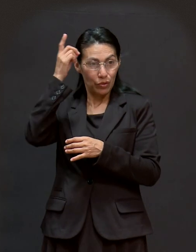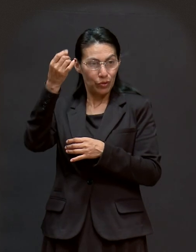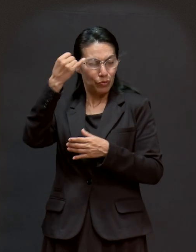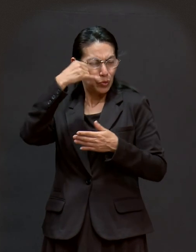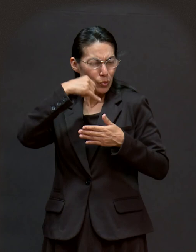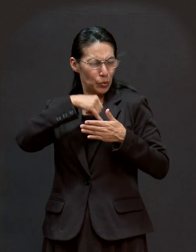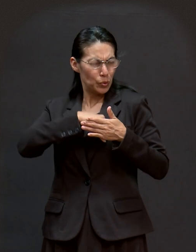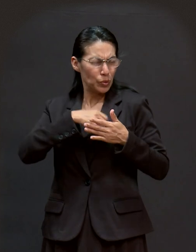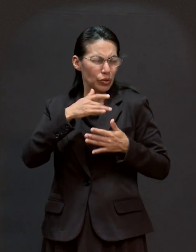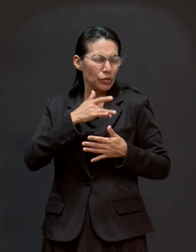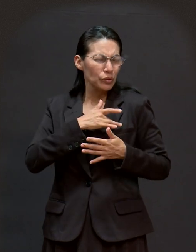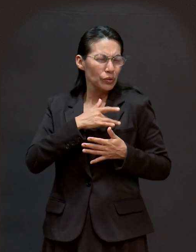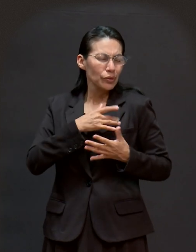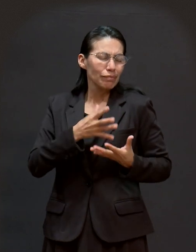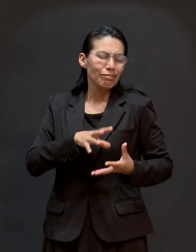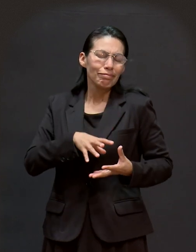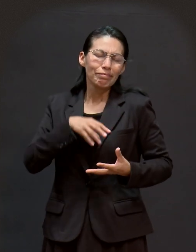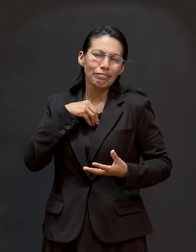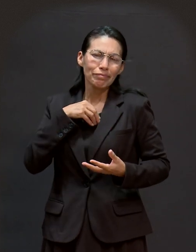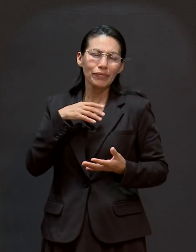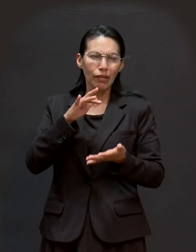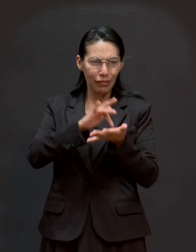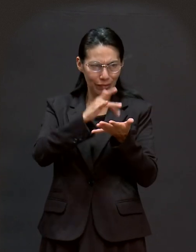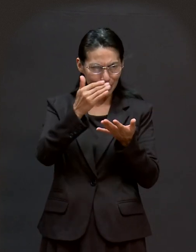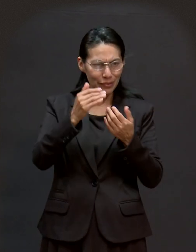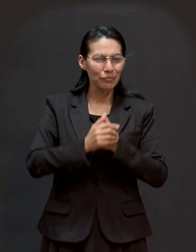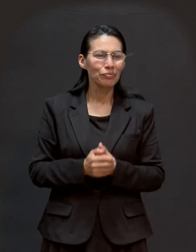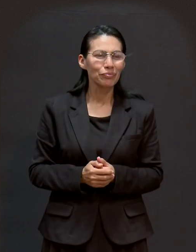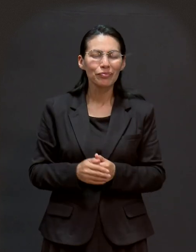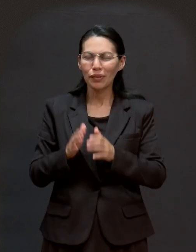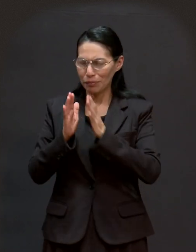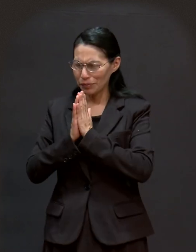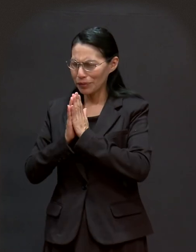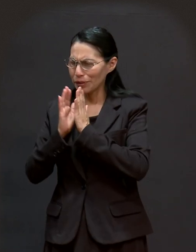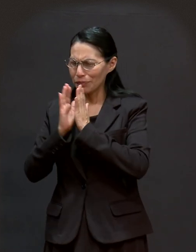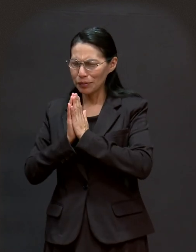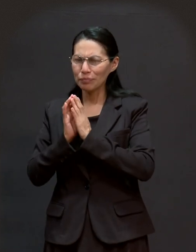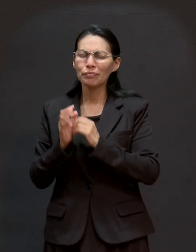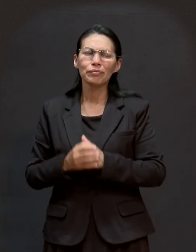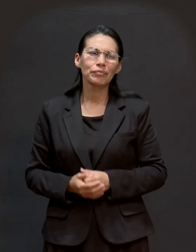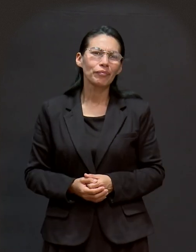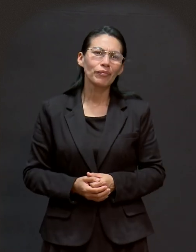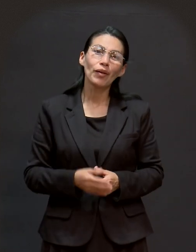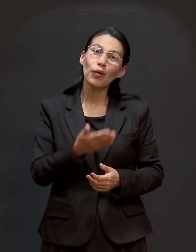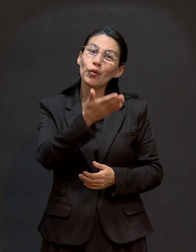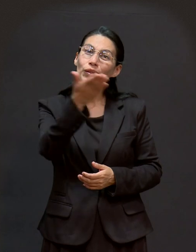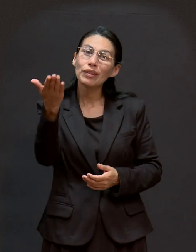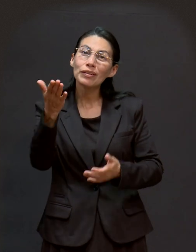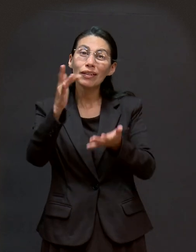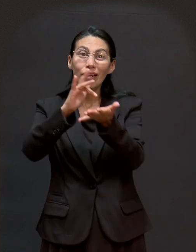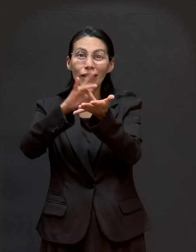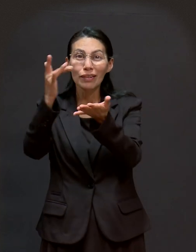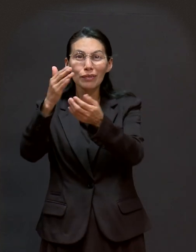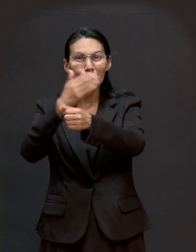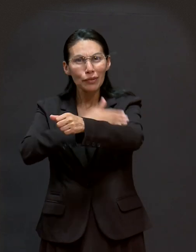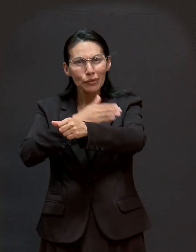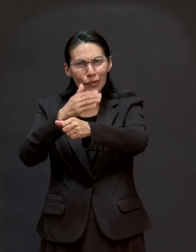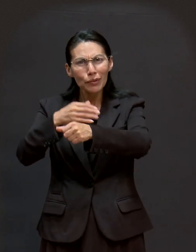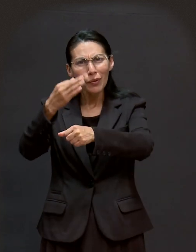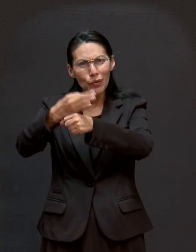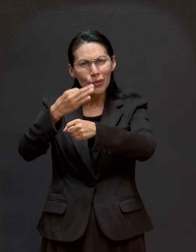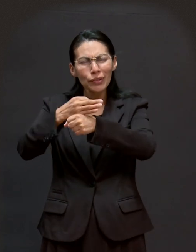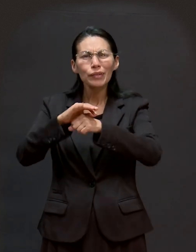también gracias y gracias a ustedes queridos amigos por estar con nosotros hoy les